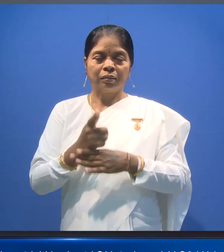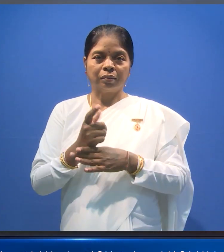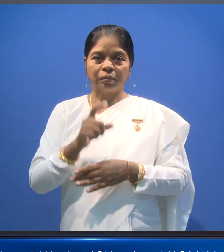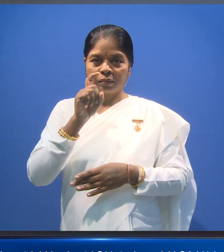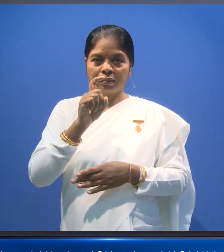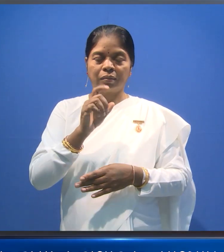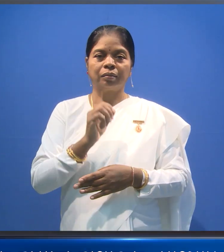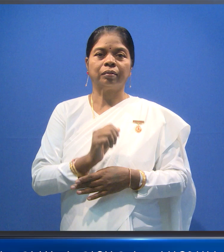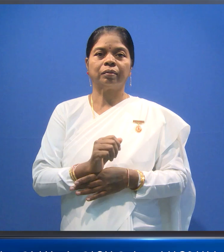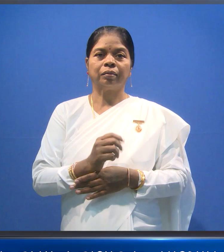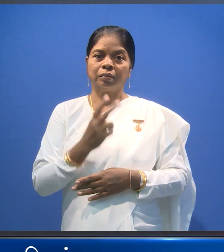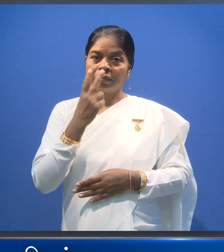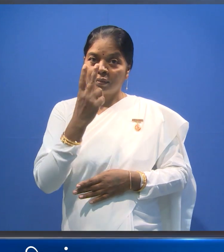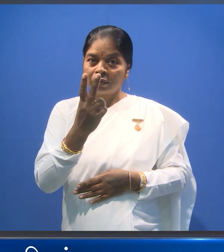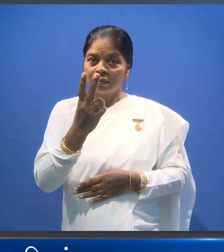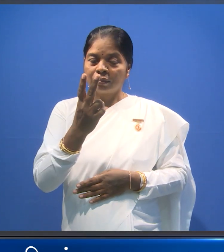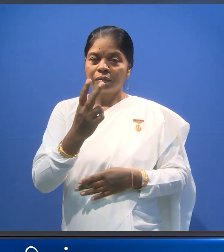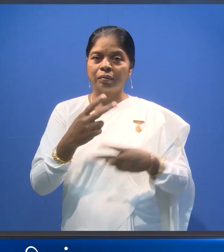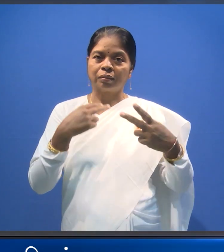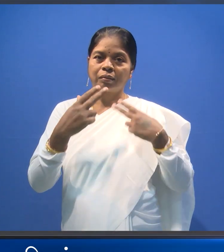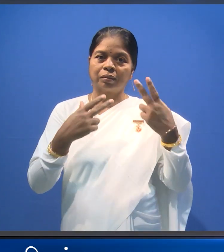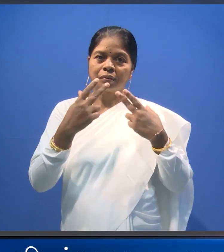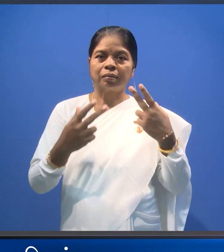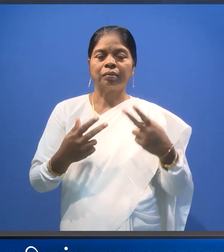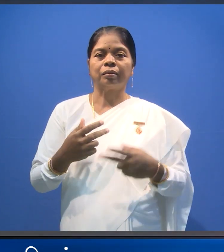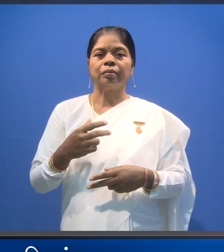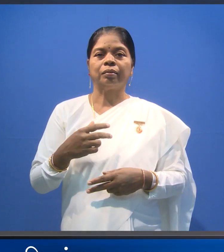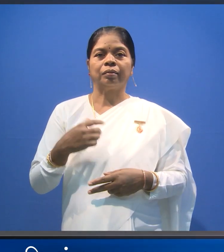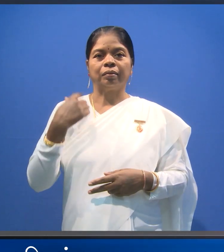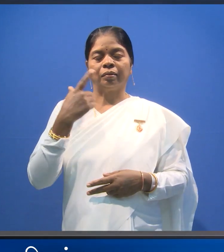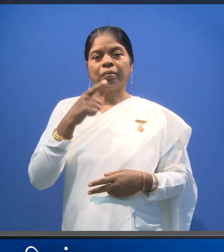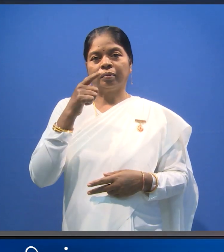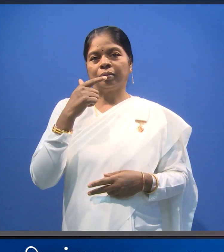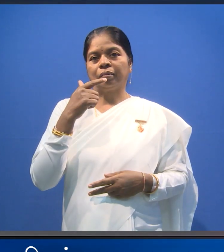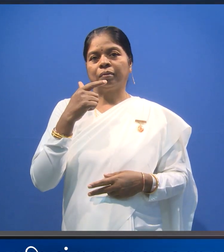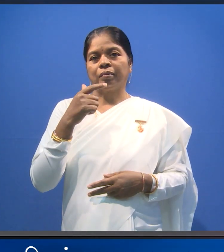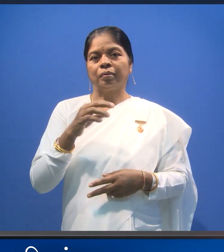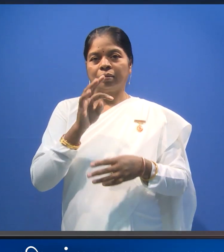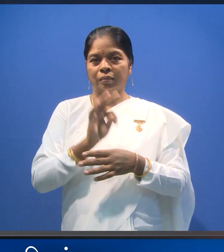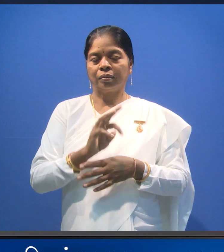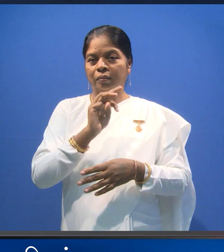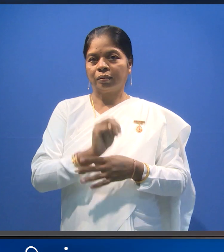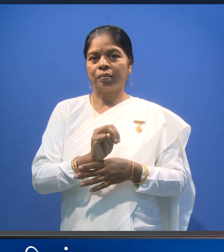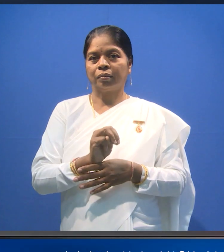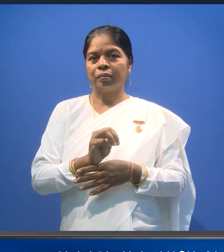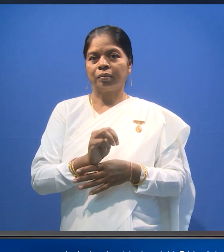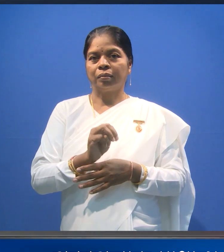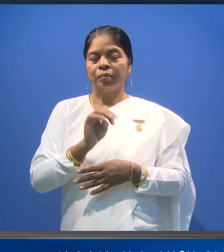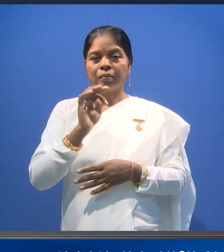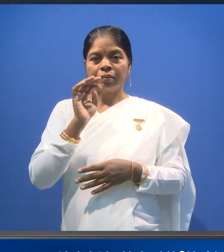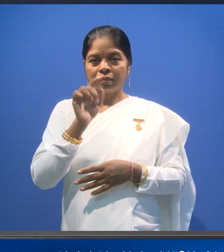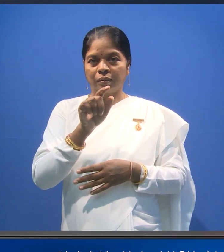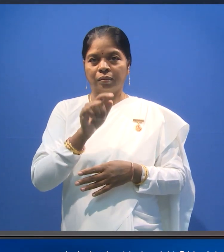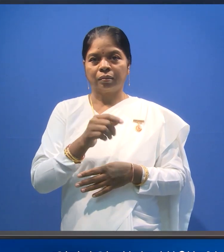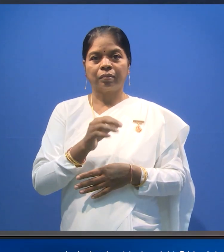इतिहासकार, दार्शनिक आणि संवाददाता या रूपात फकीर मोहन यांनी काही